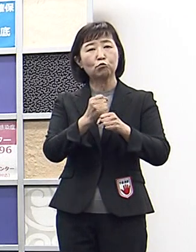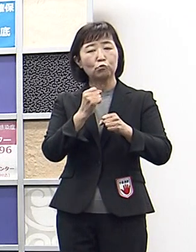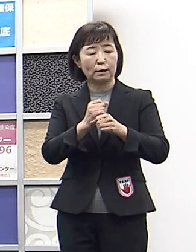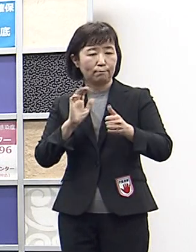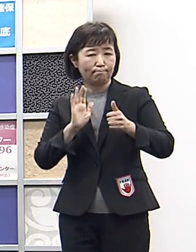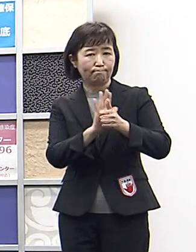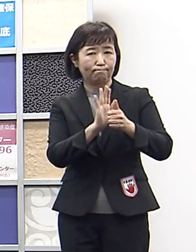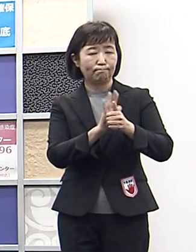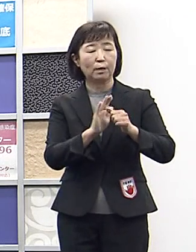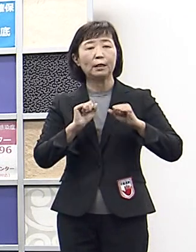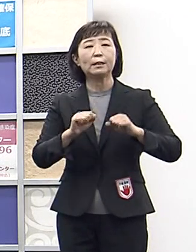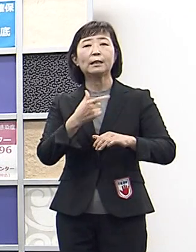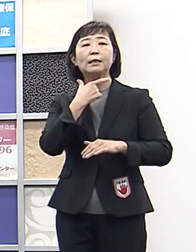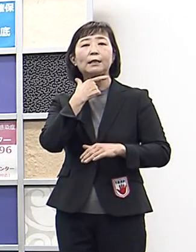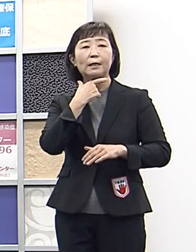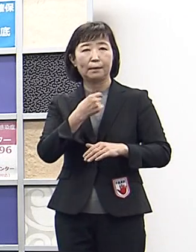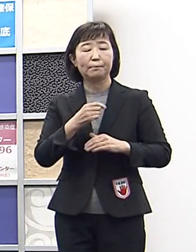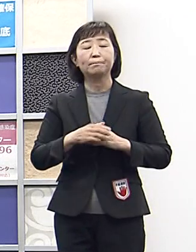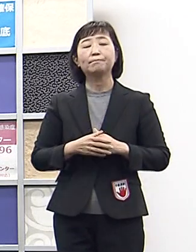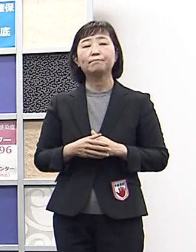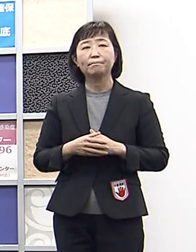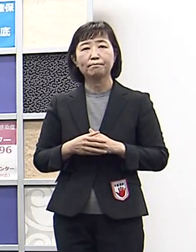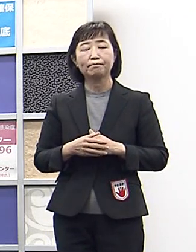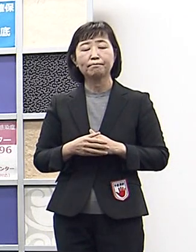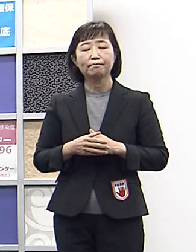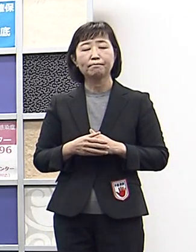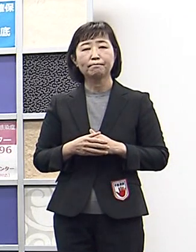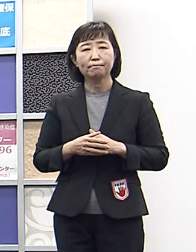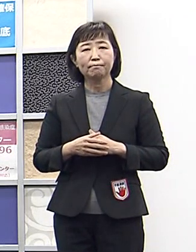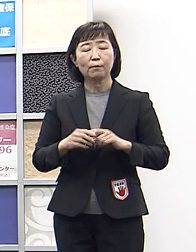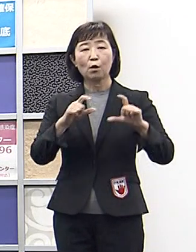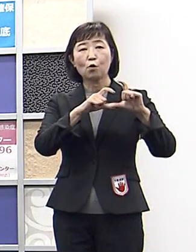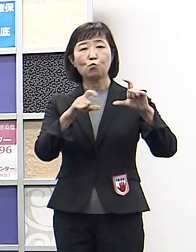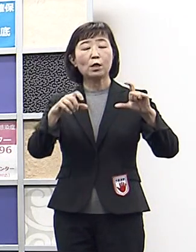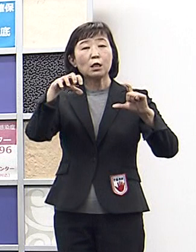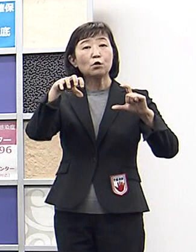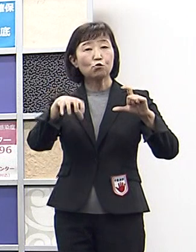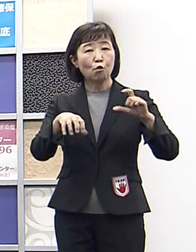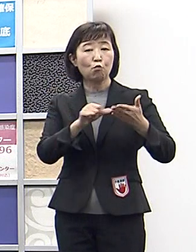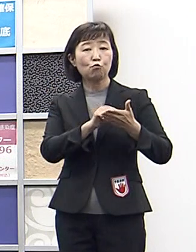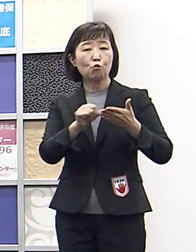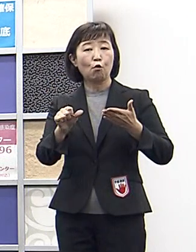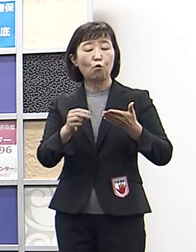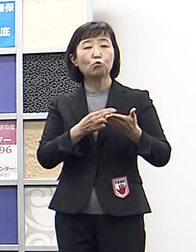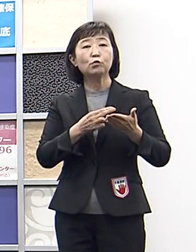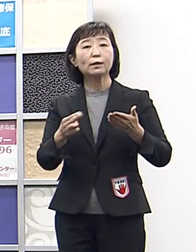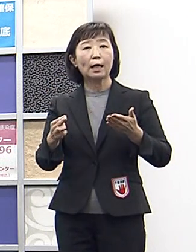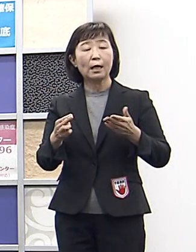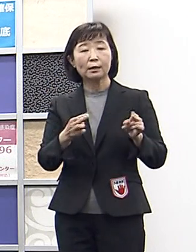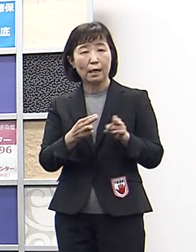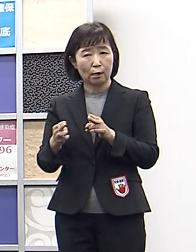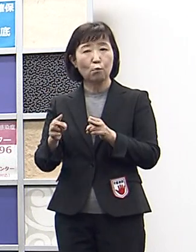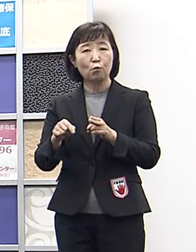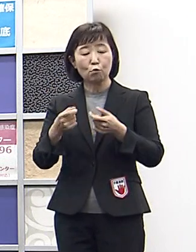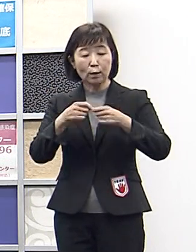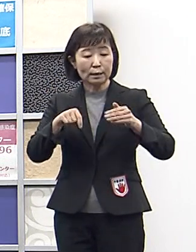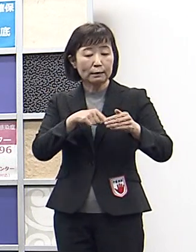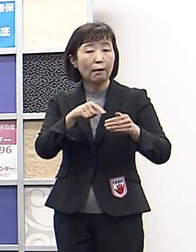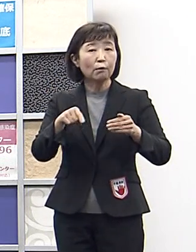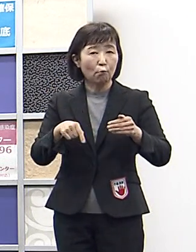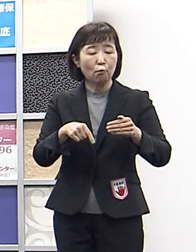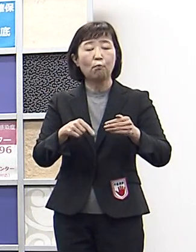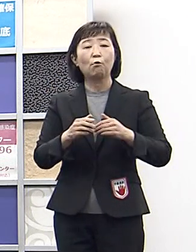ますなお先ほど同様にですねグリーンゾーン登録制度の移行にかかるその詳細につきましては